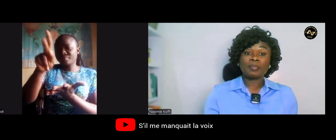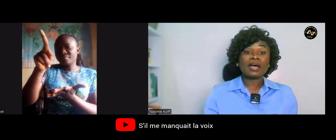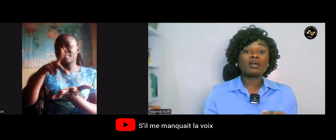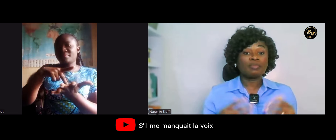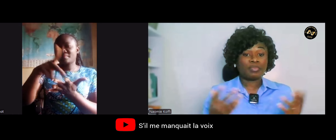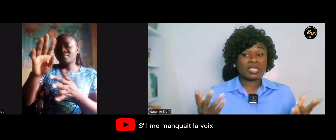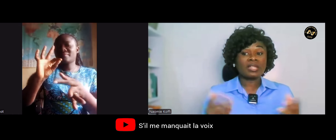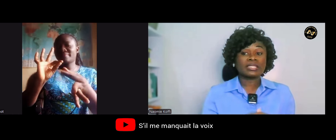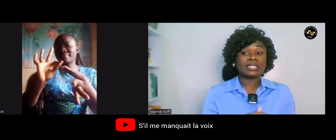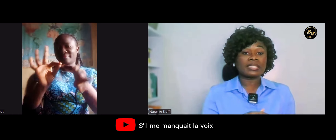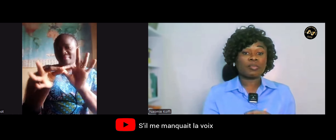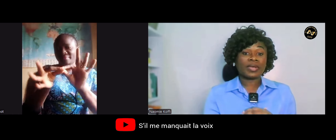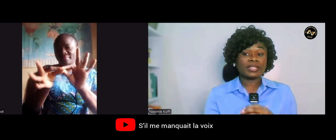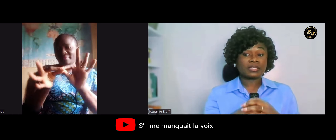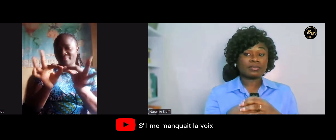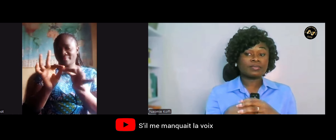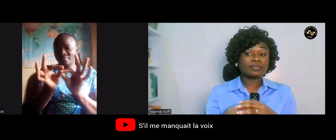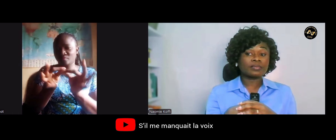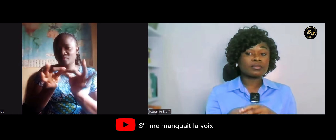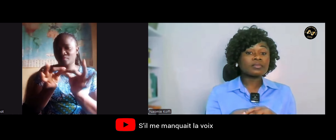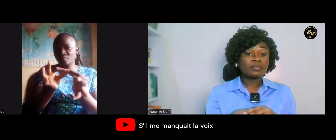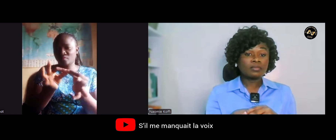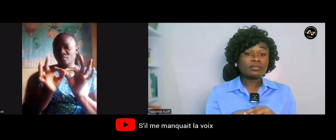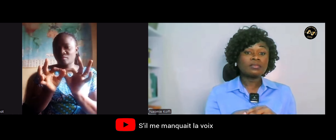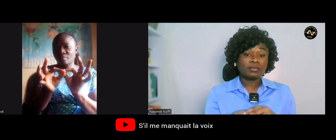mes parents payaient les interprètes,